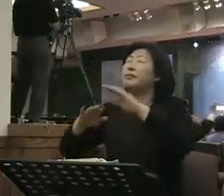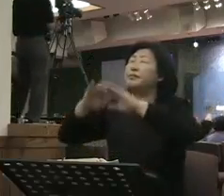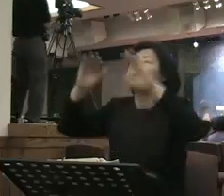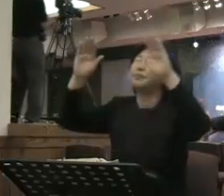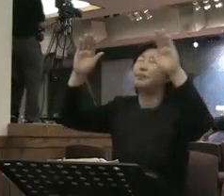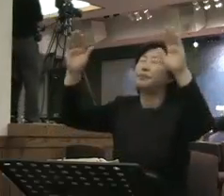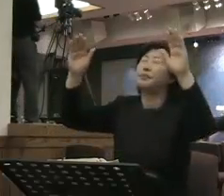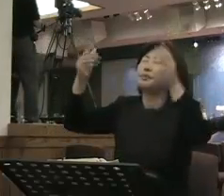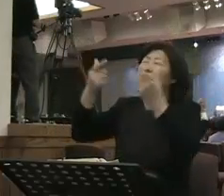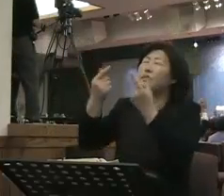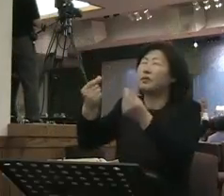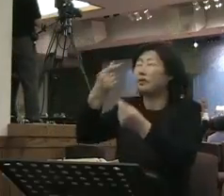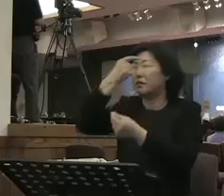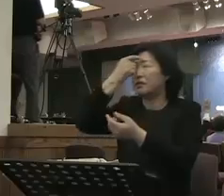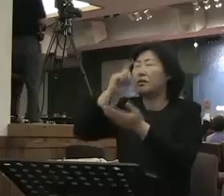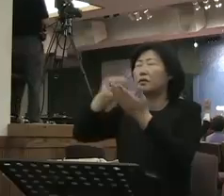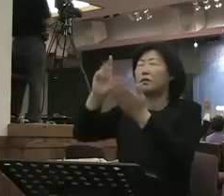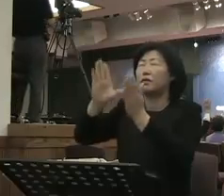때 하나님